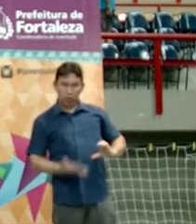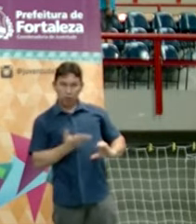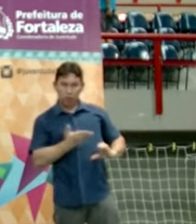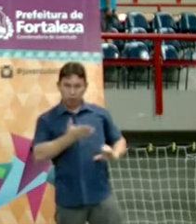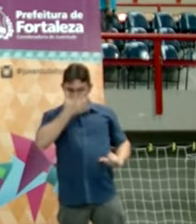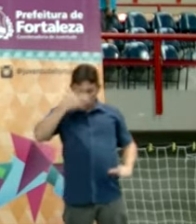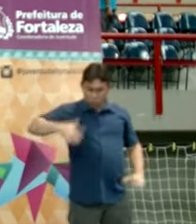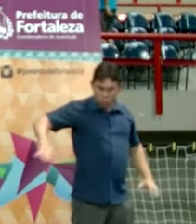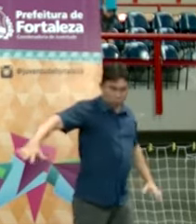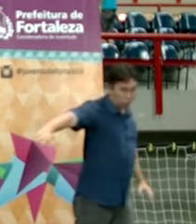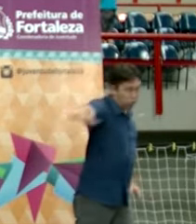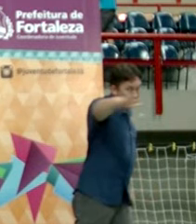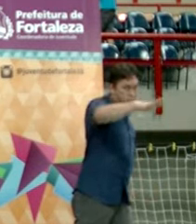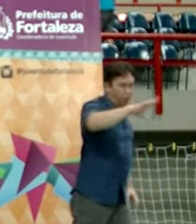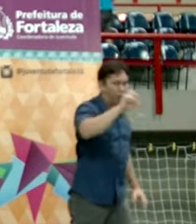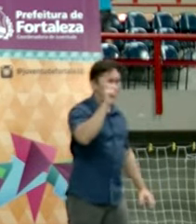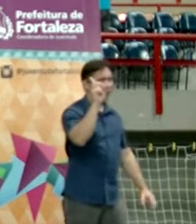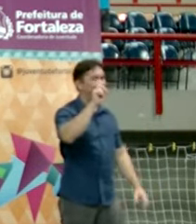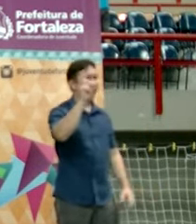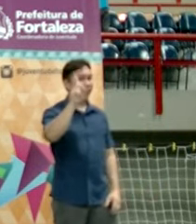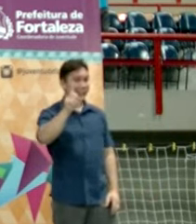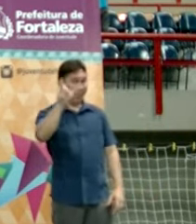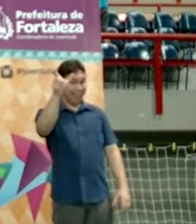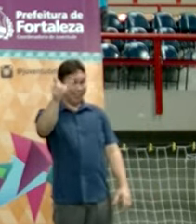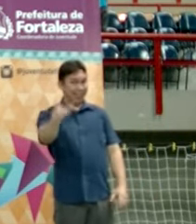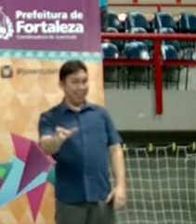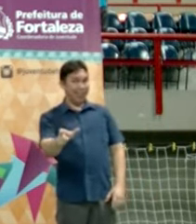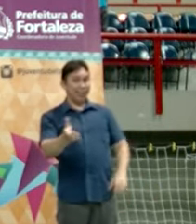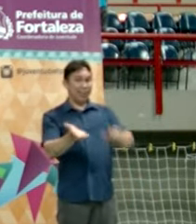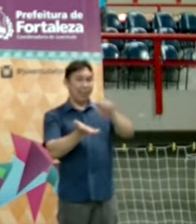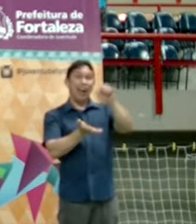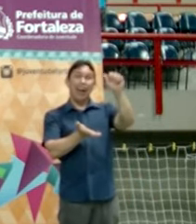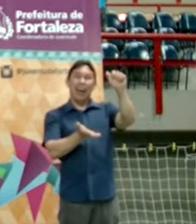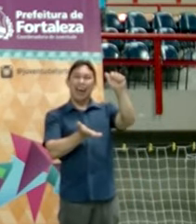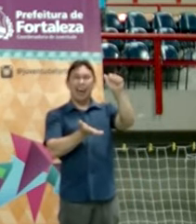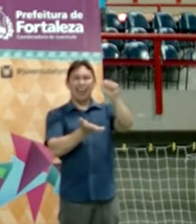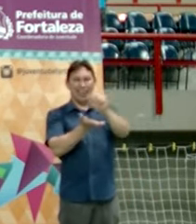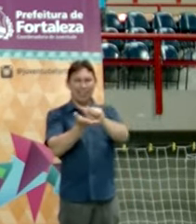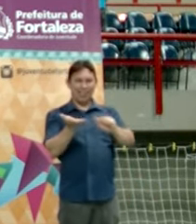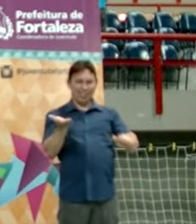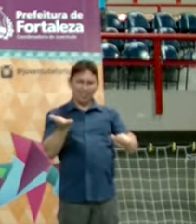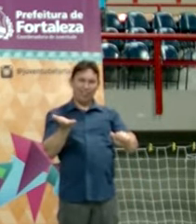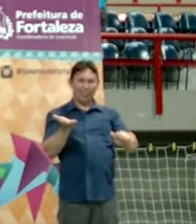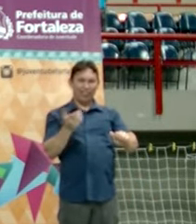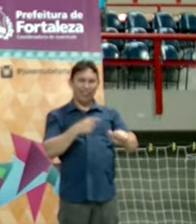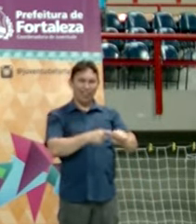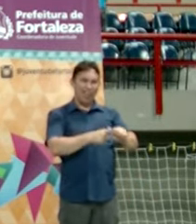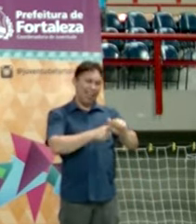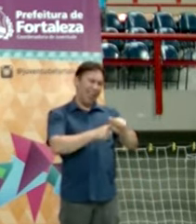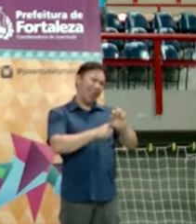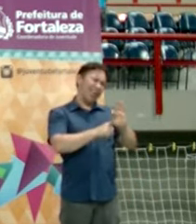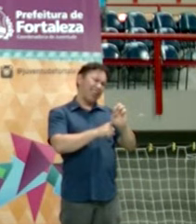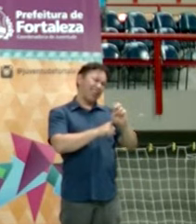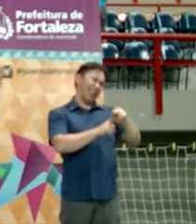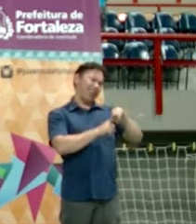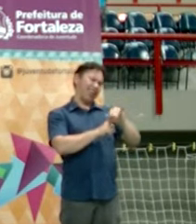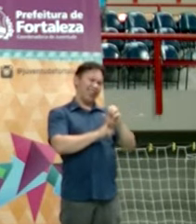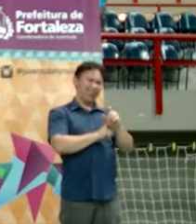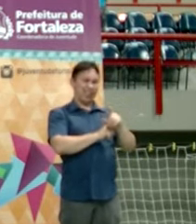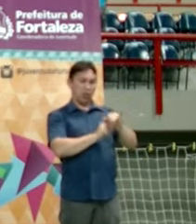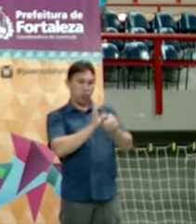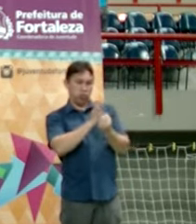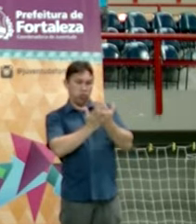dizer o povo grego, não. Cidadão ateniense, que era onde, obviamente, a filosofia teve aí a